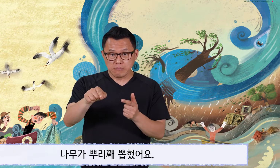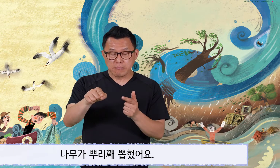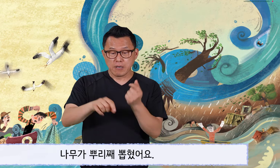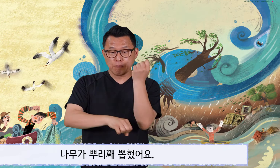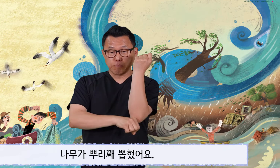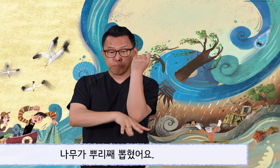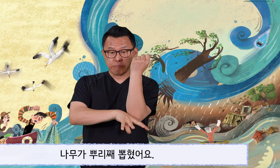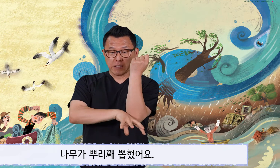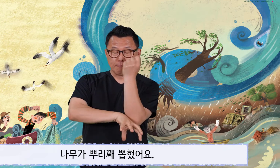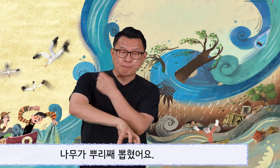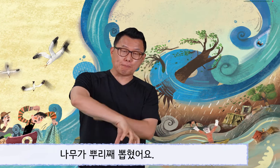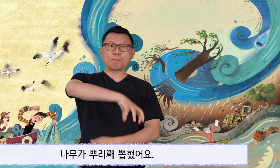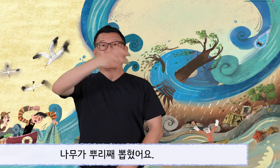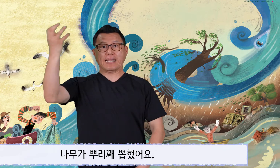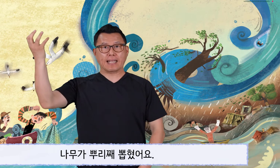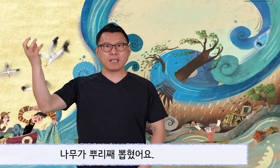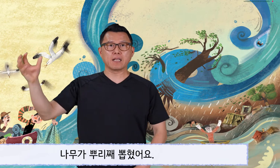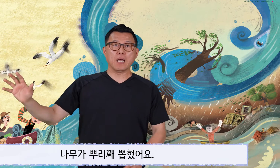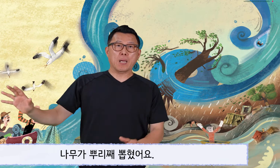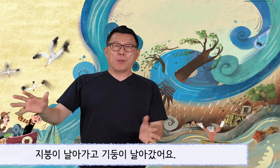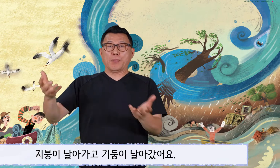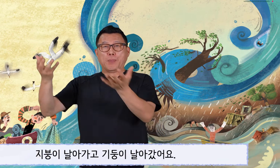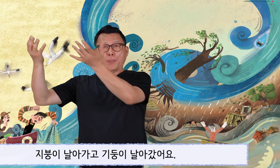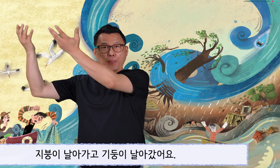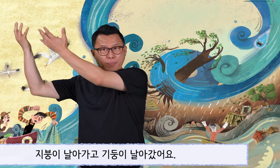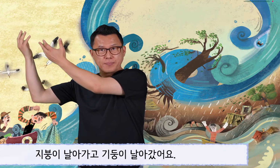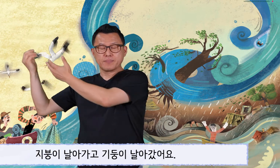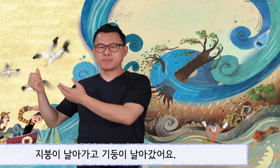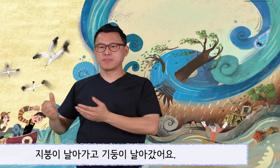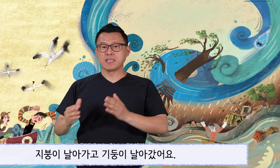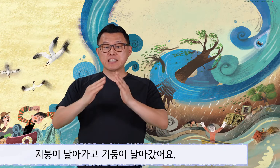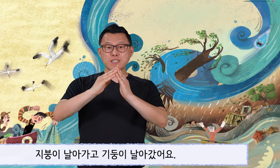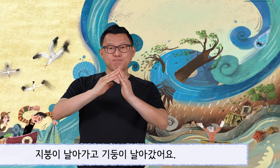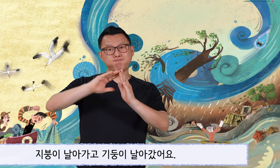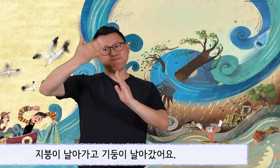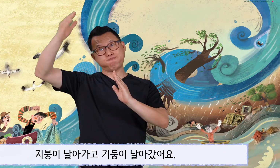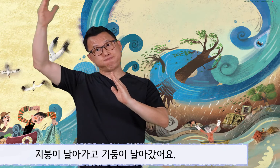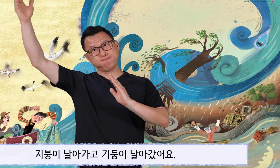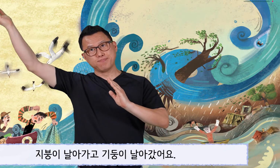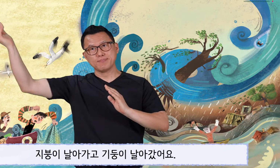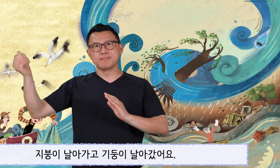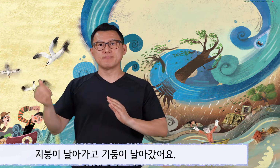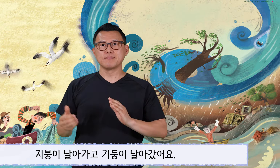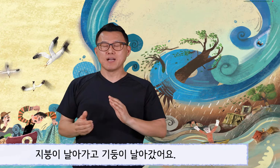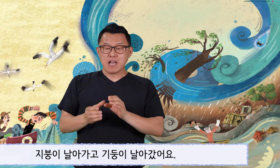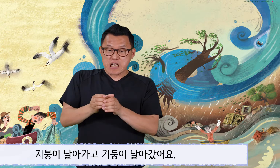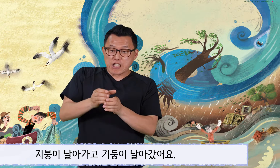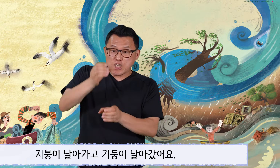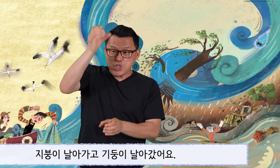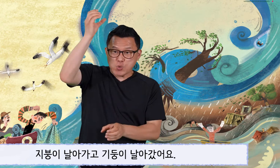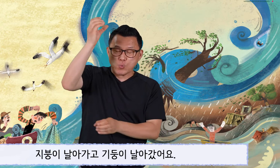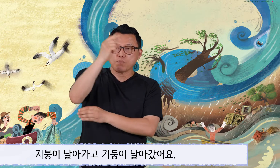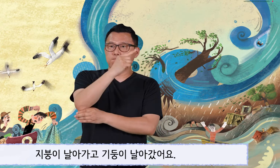나무가 뿌리째 뽑혔어요. 지붕이 날아가고 기둥이 날아갔어요.